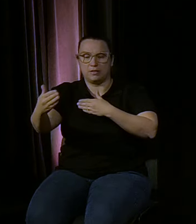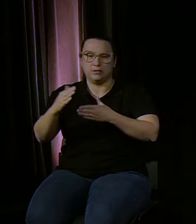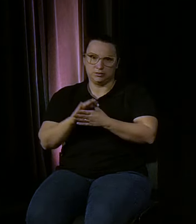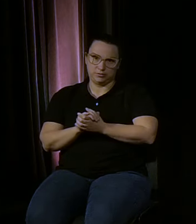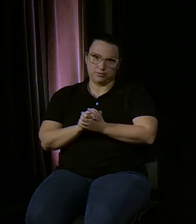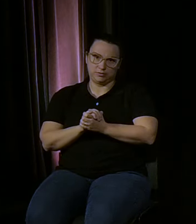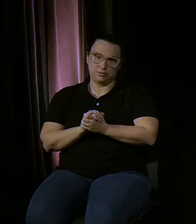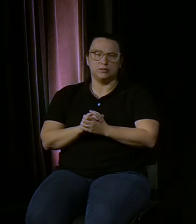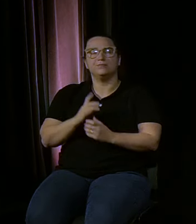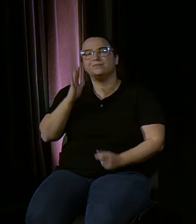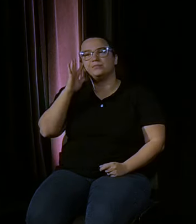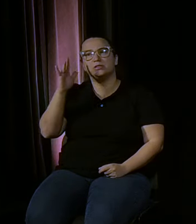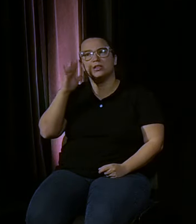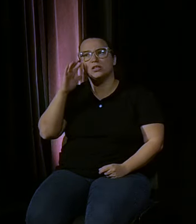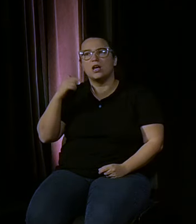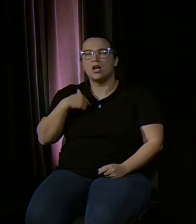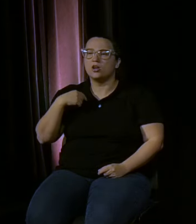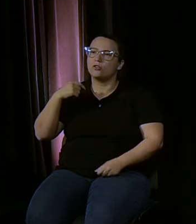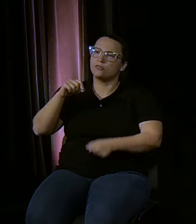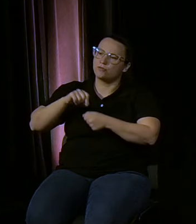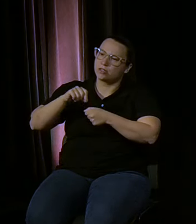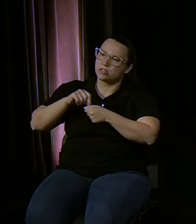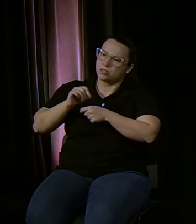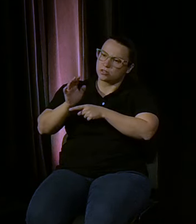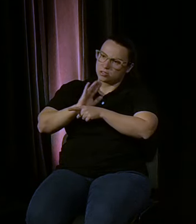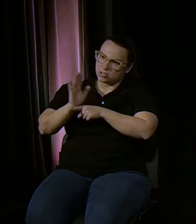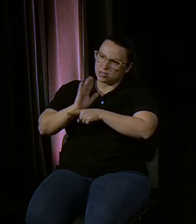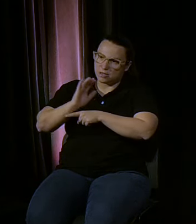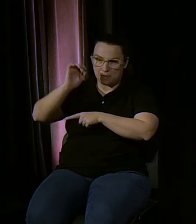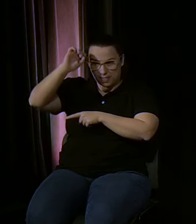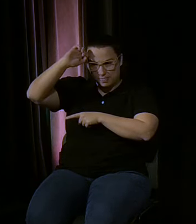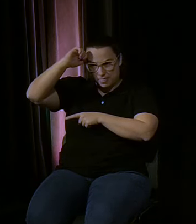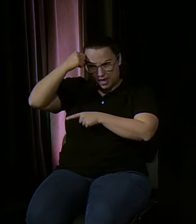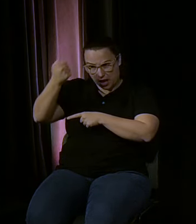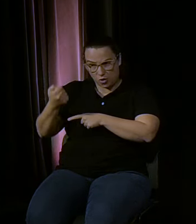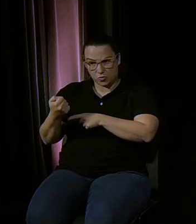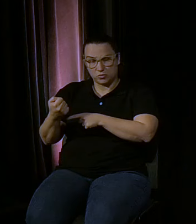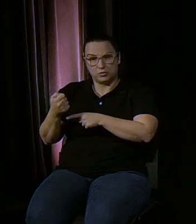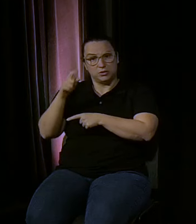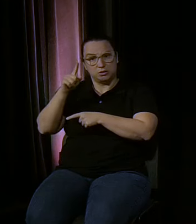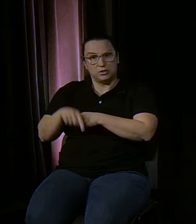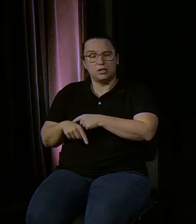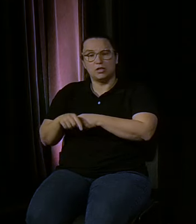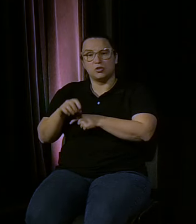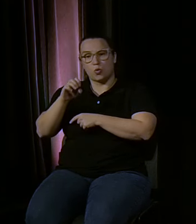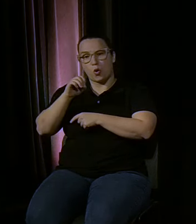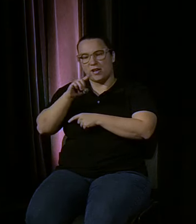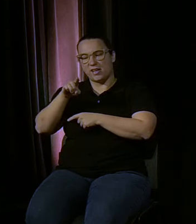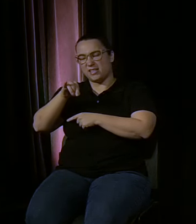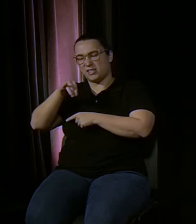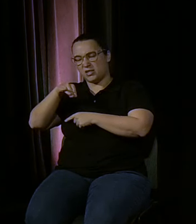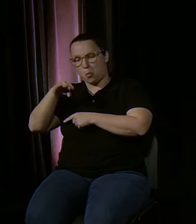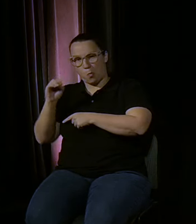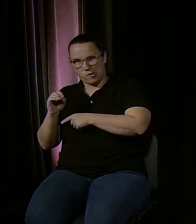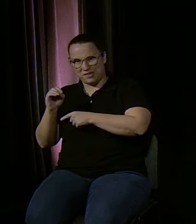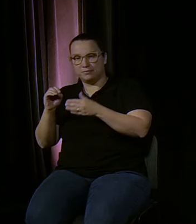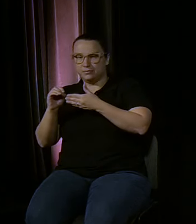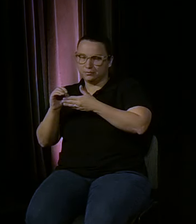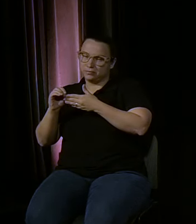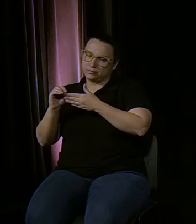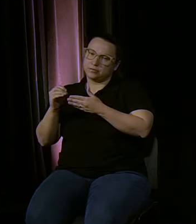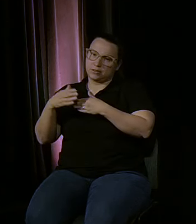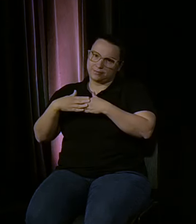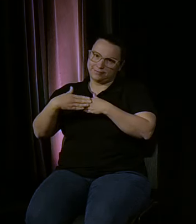esse gesto de pensar eu estou fazendo cinema negro é algo que surge com Zózimo, né? E acho muito